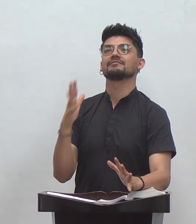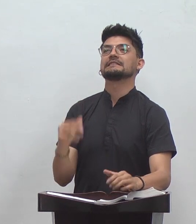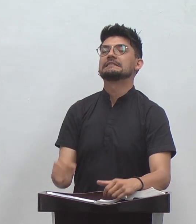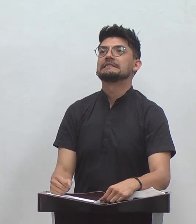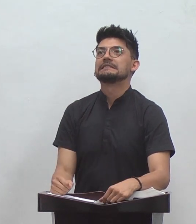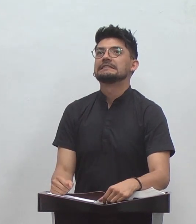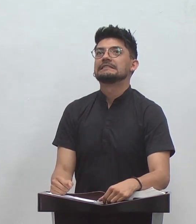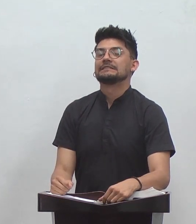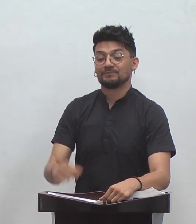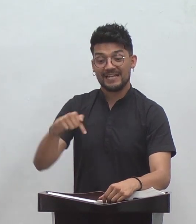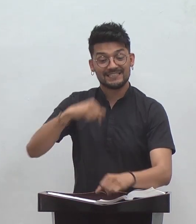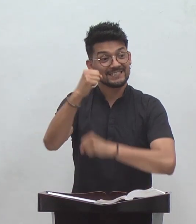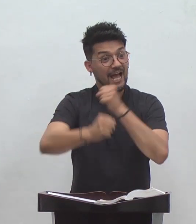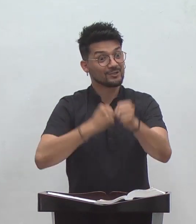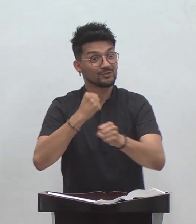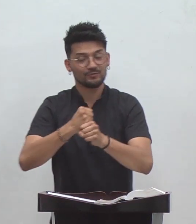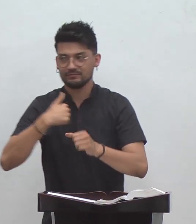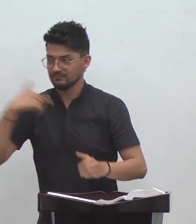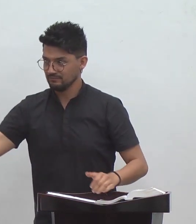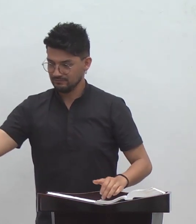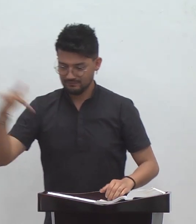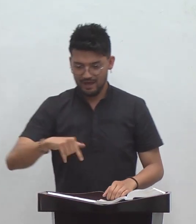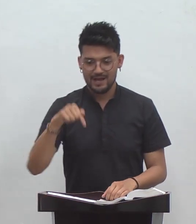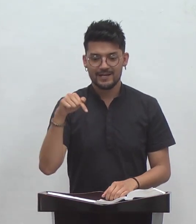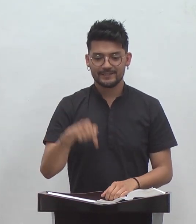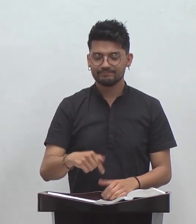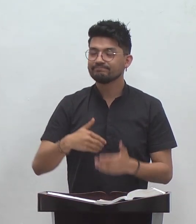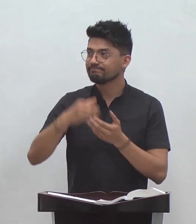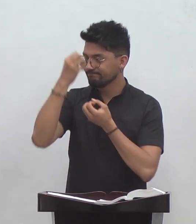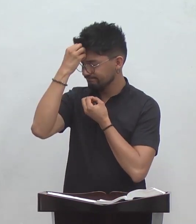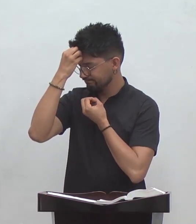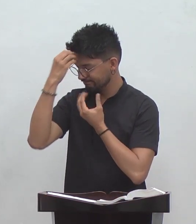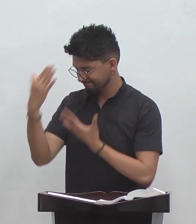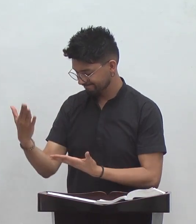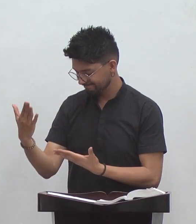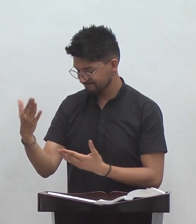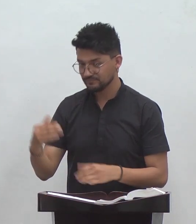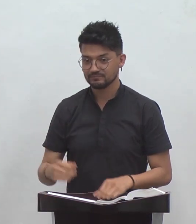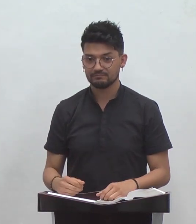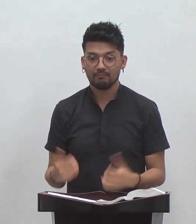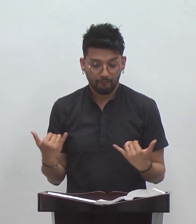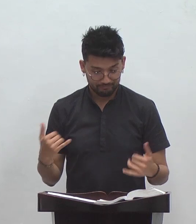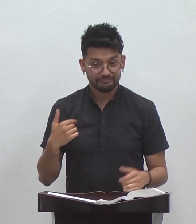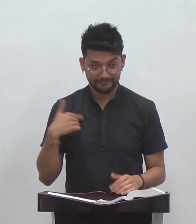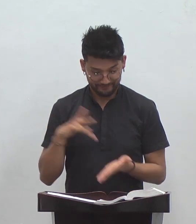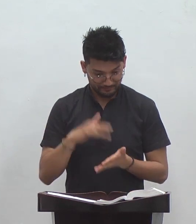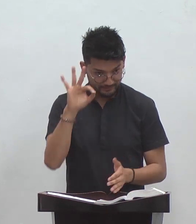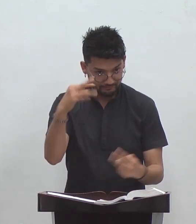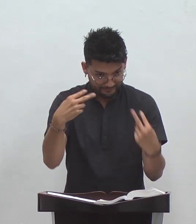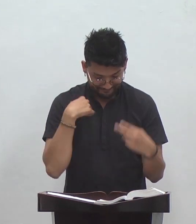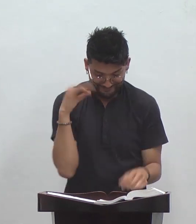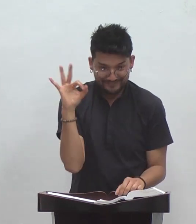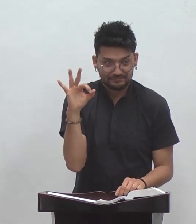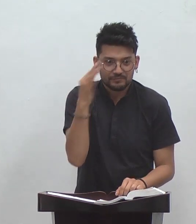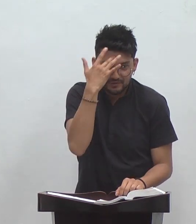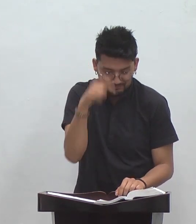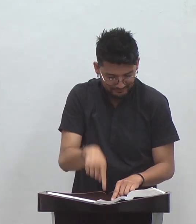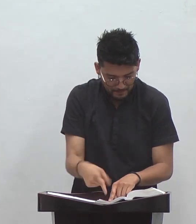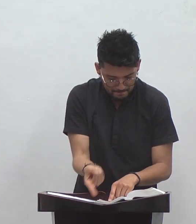Mire, este versículo a mí me toca fuertemente. Este año que estuvimos sirviendo aquí en Palabra Viva, obedeciendo, míreme lo que